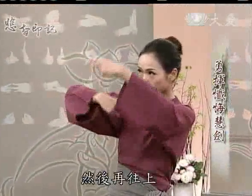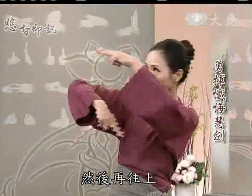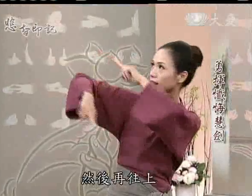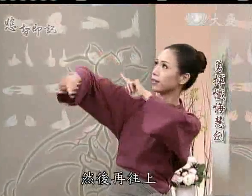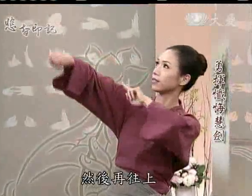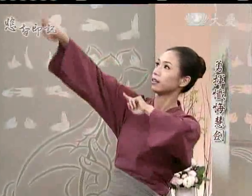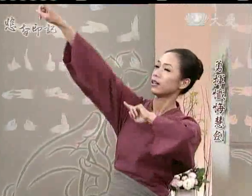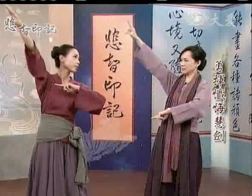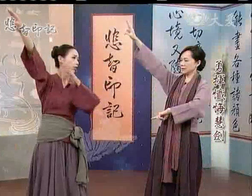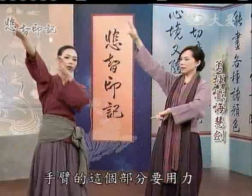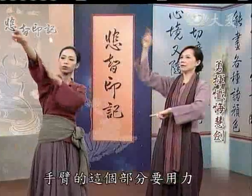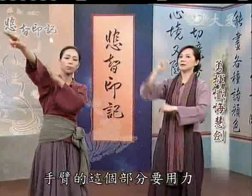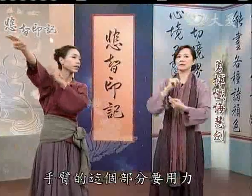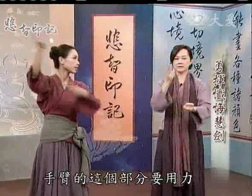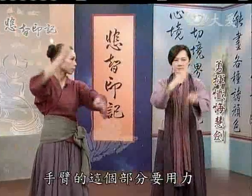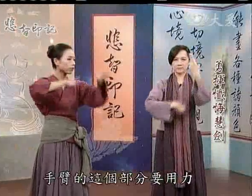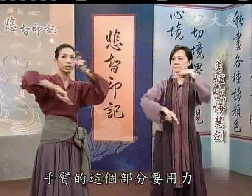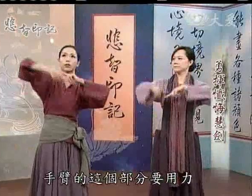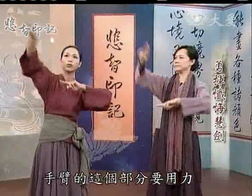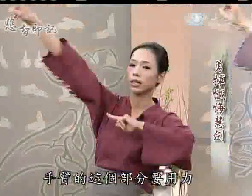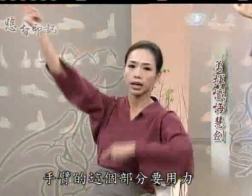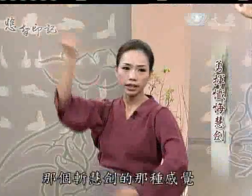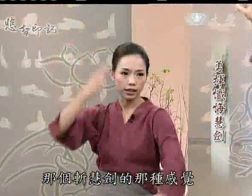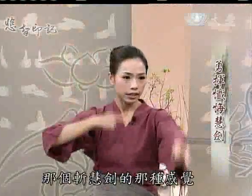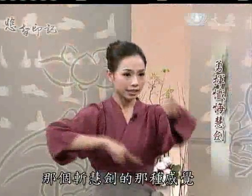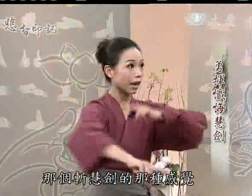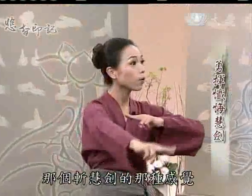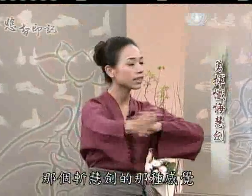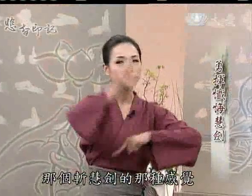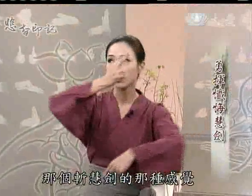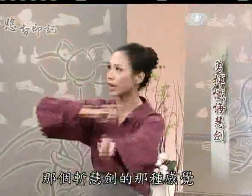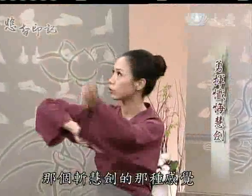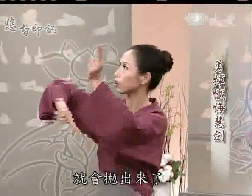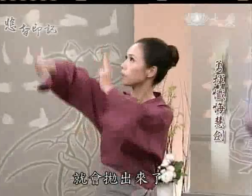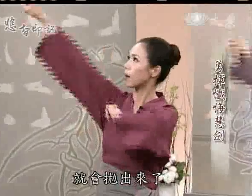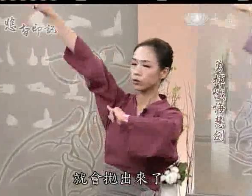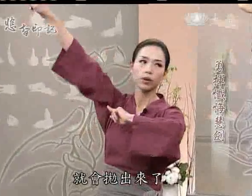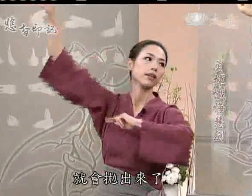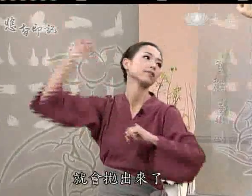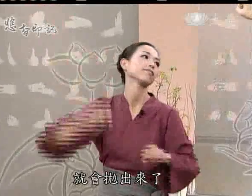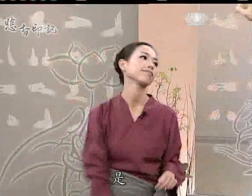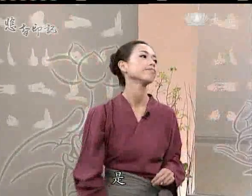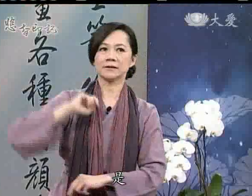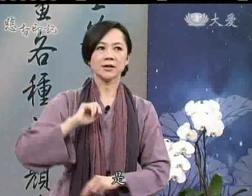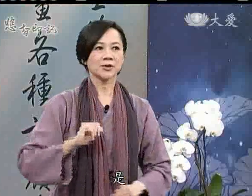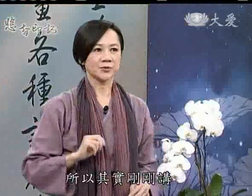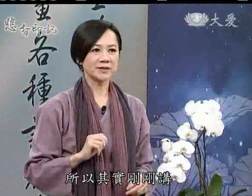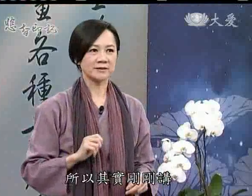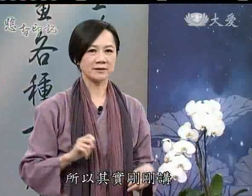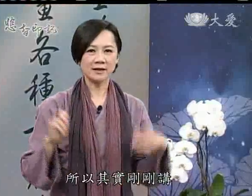往上。手背的这个部分要用力，那个斩慧剑的那种感觉就会跑出来了。 是，所以其实刚